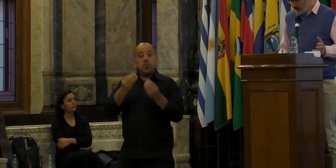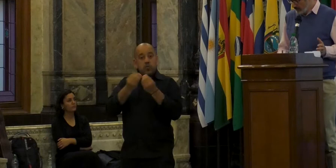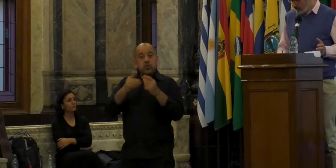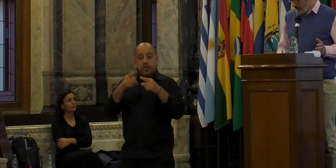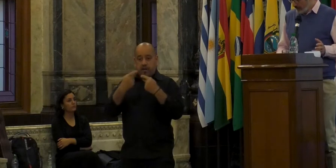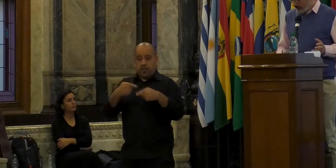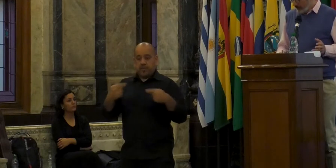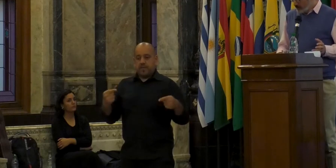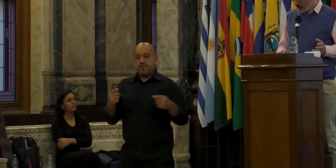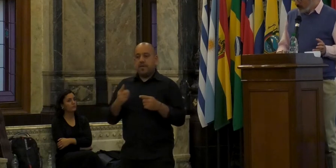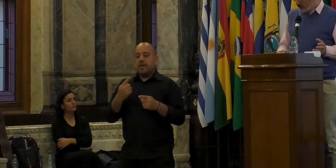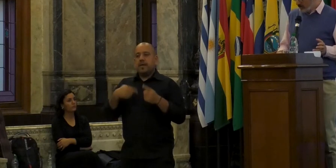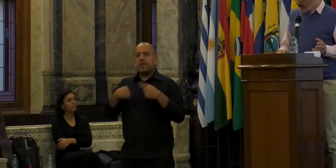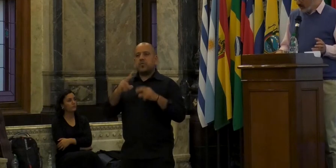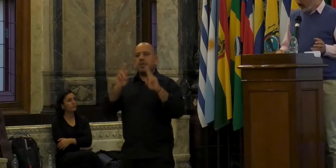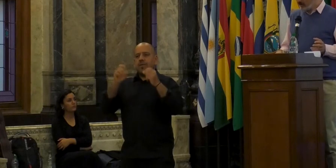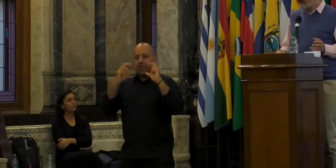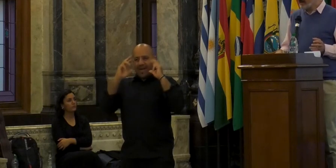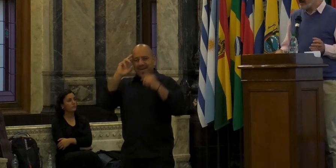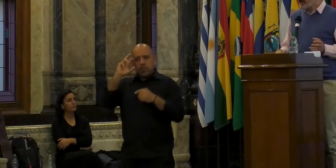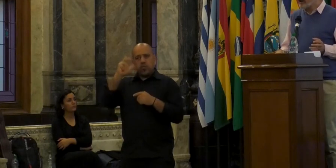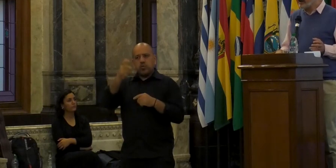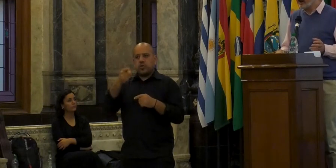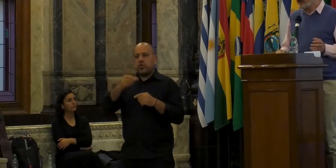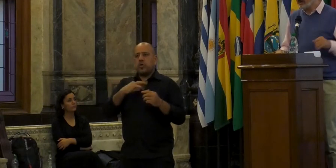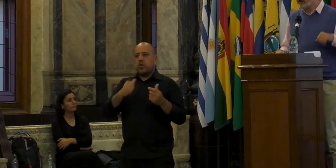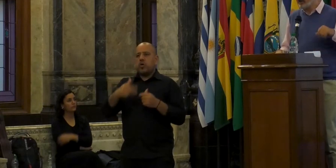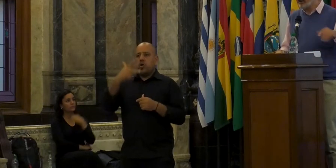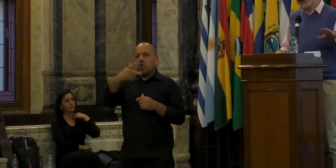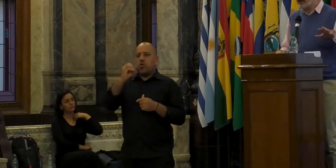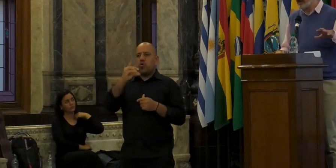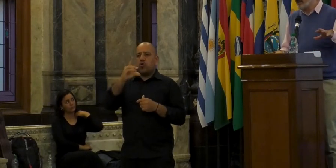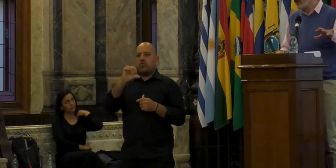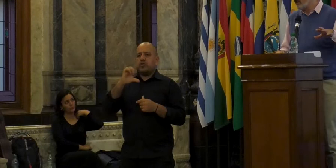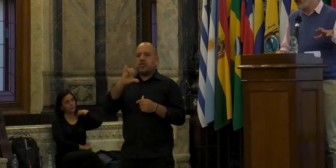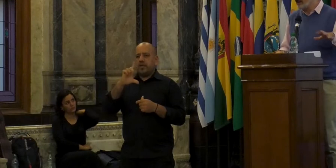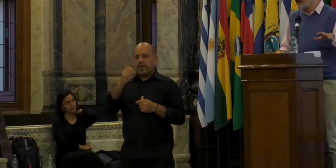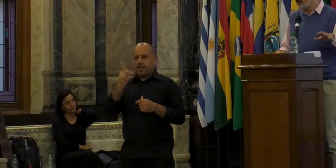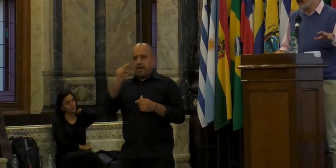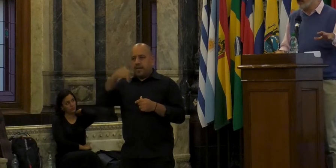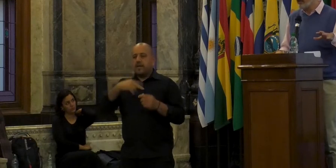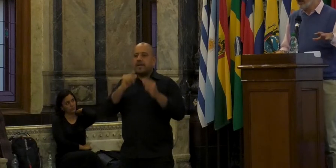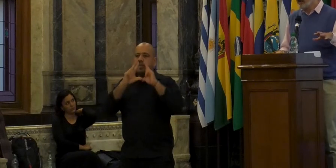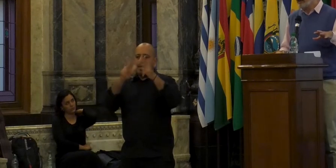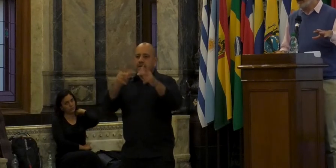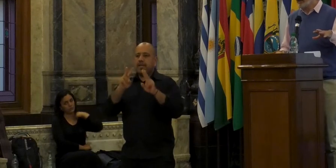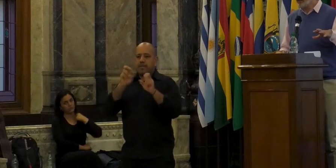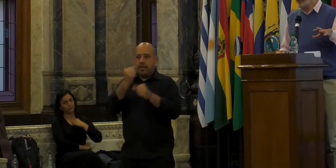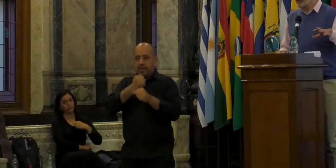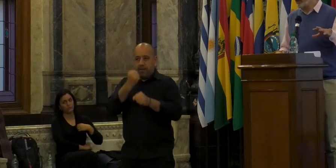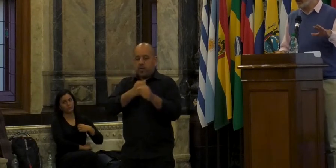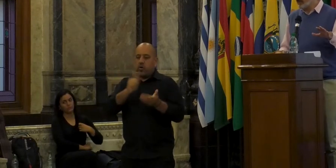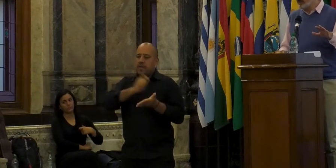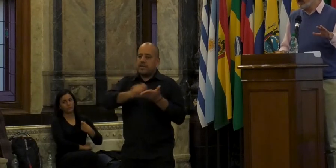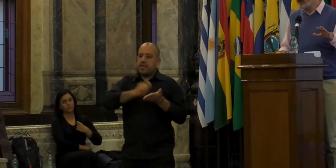¿no? Es una revolución, dice Arlie Hochschild, una socióloga del trabajo fantástica, que escribió